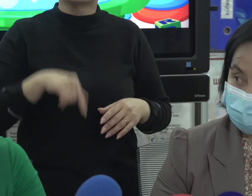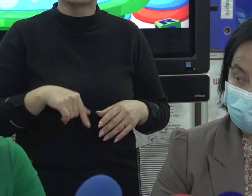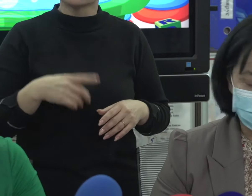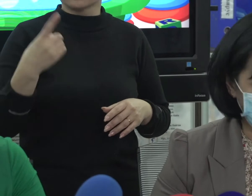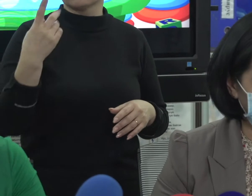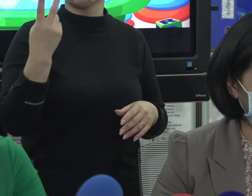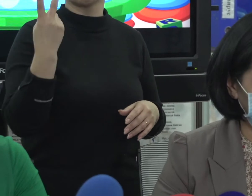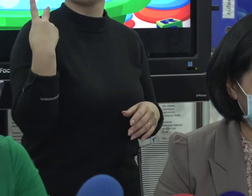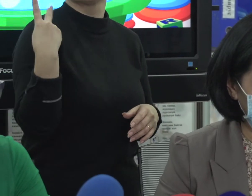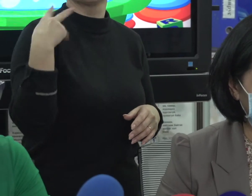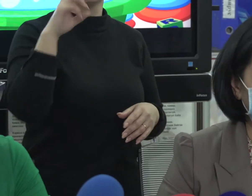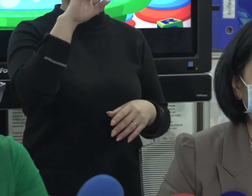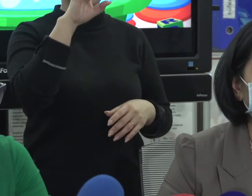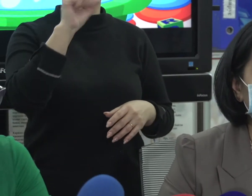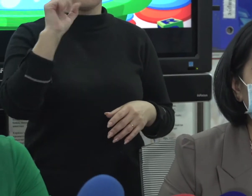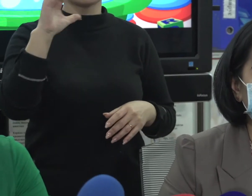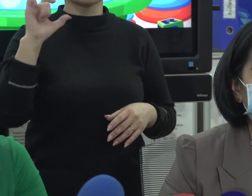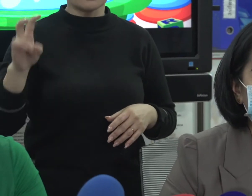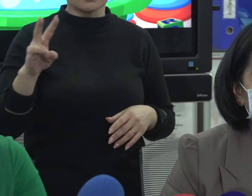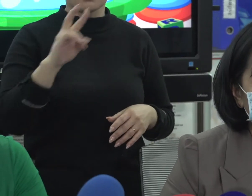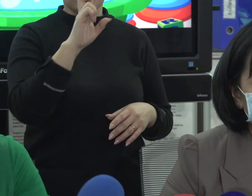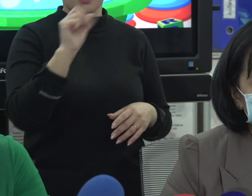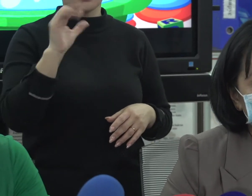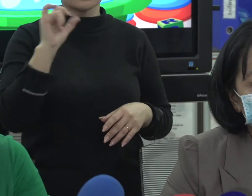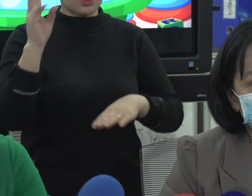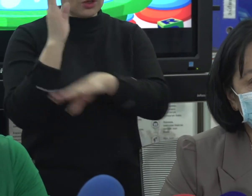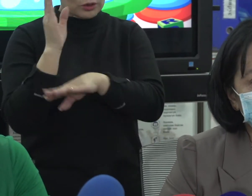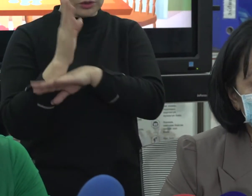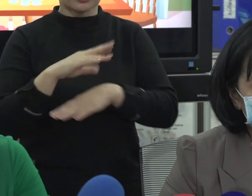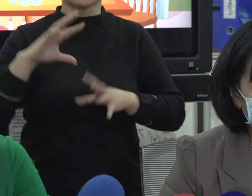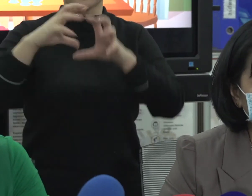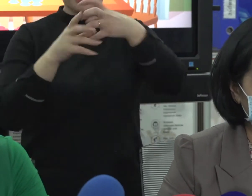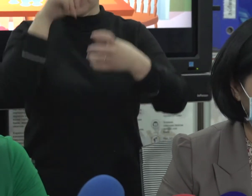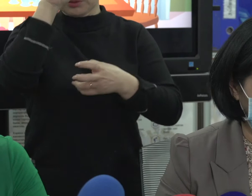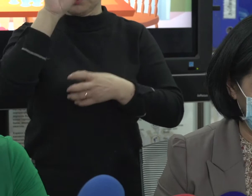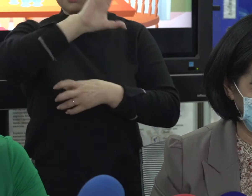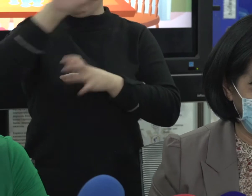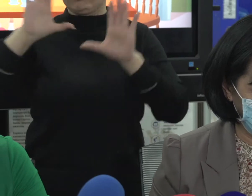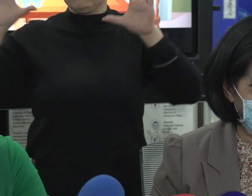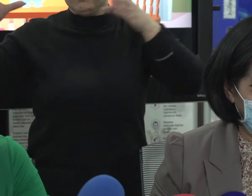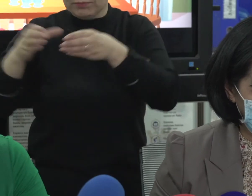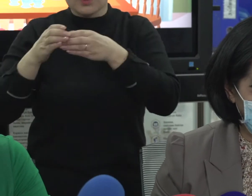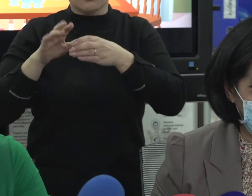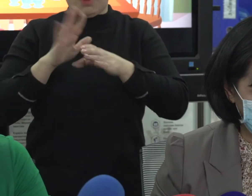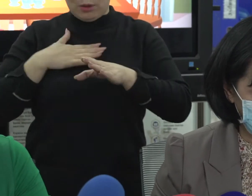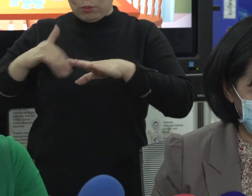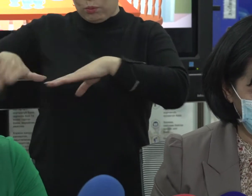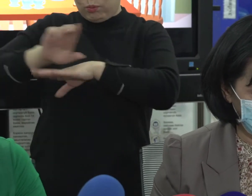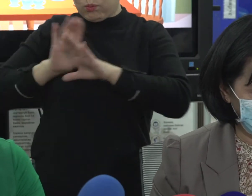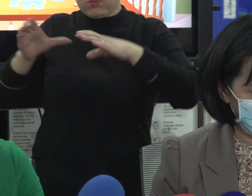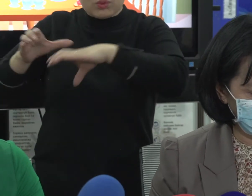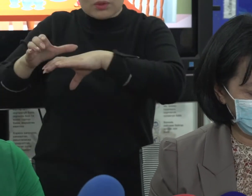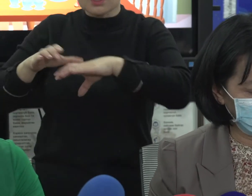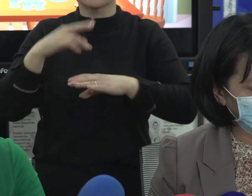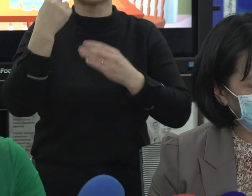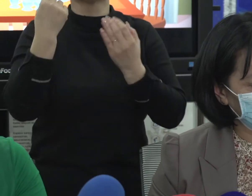5 өдөр дэлхийн эрүүл мэндийн байгууллагын бүсийн за одоо сайдуудын цахим хурал бол болсон байгаа. За энэ цахим хурал